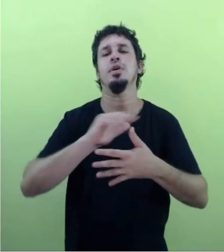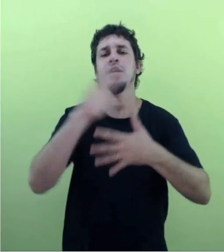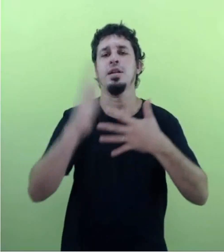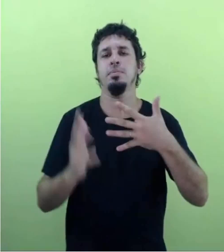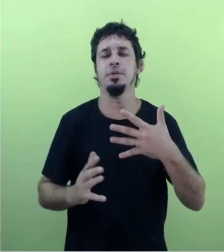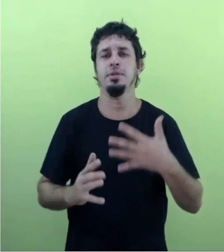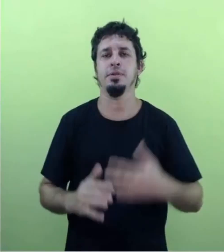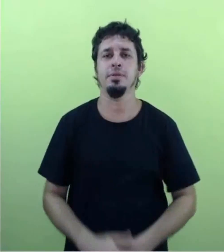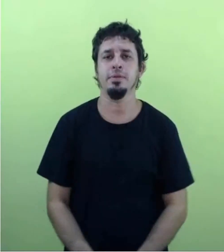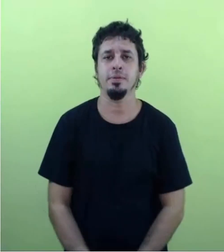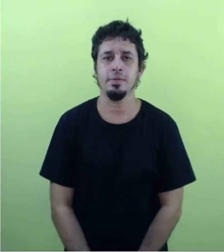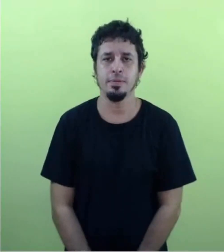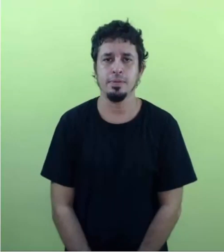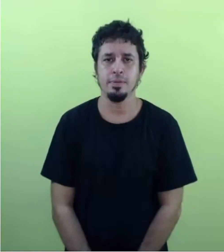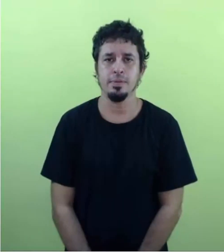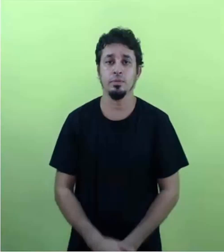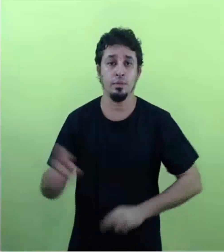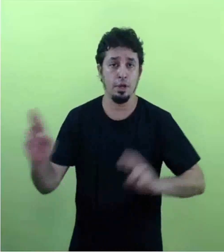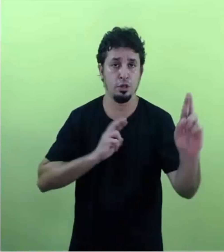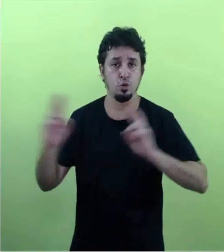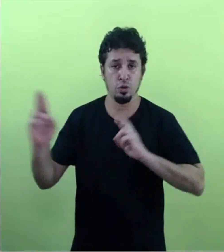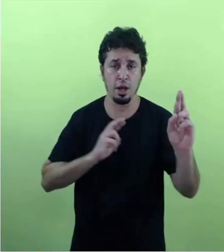os artigos em Libras.